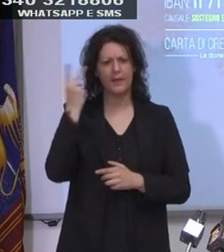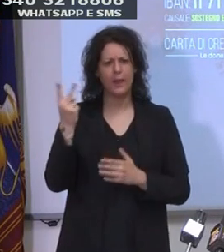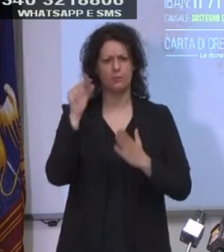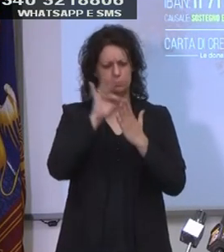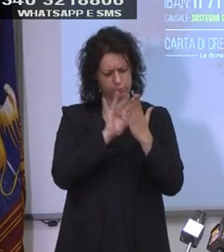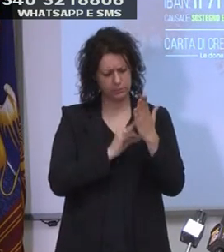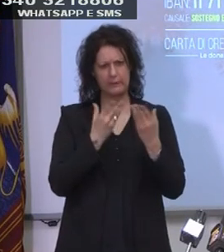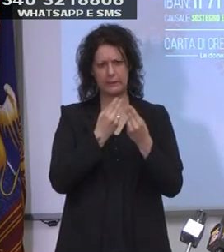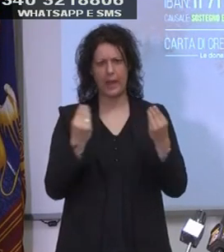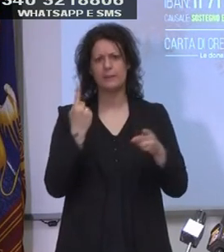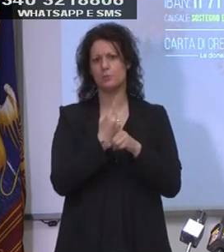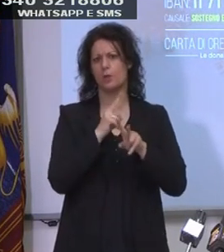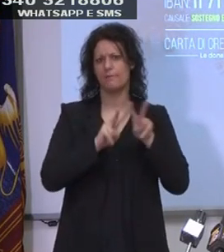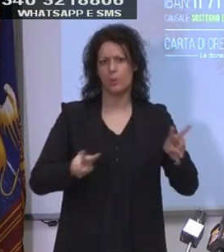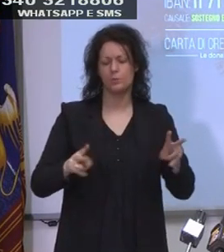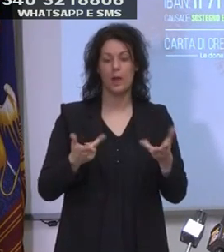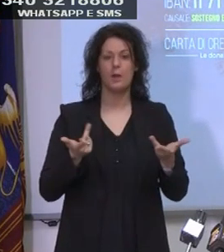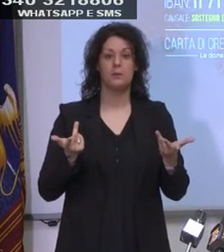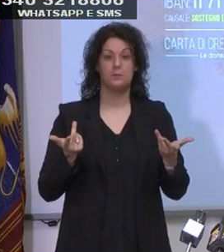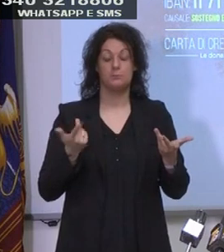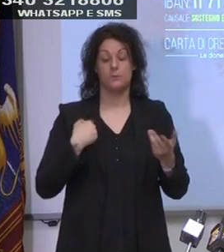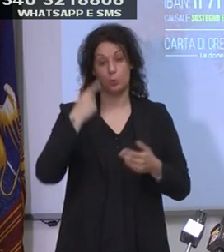le valuteremo, non ve lo so dire.